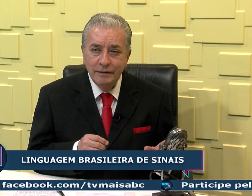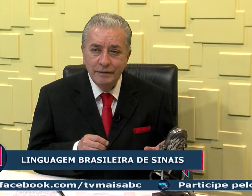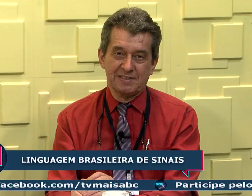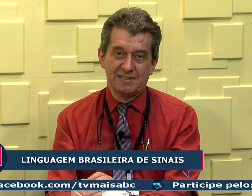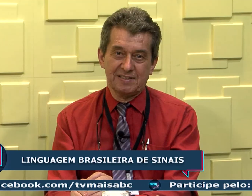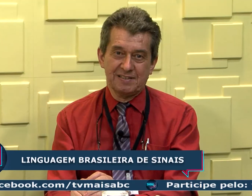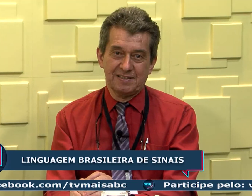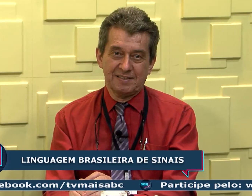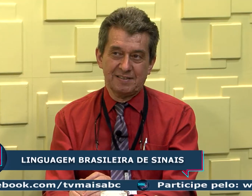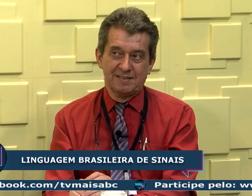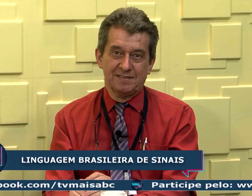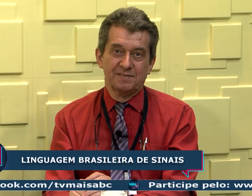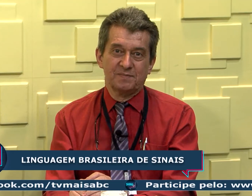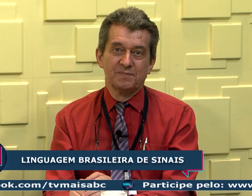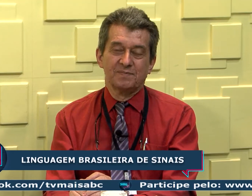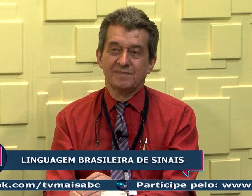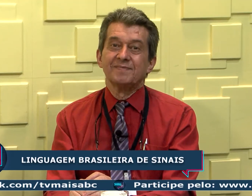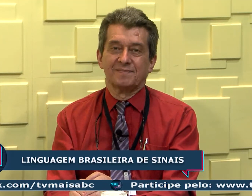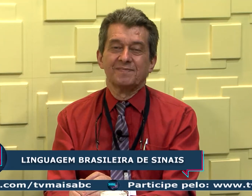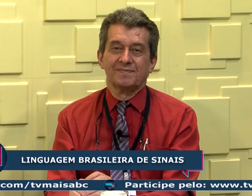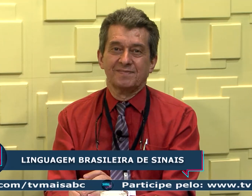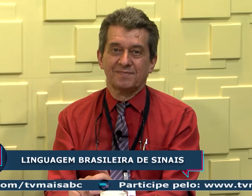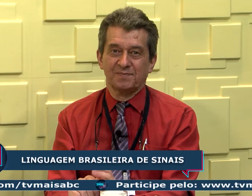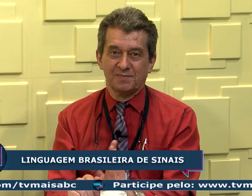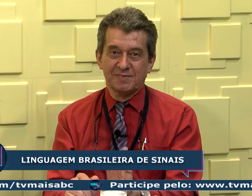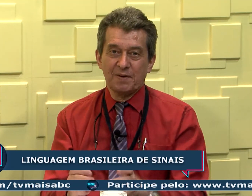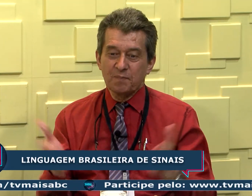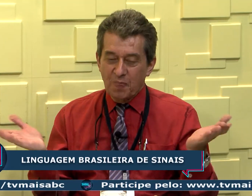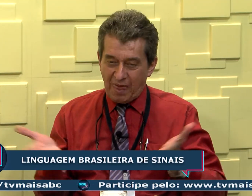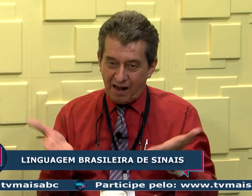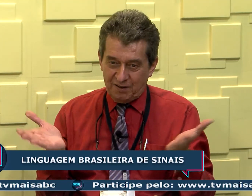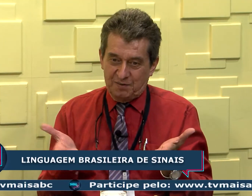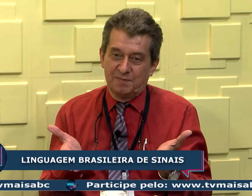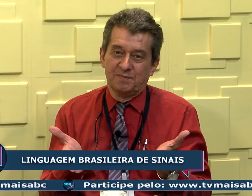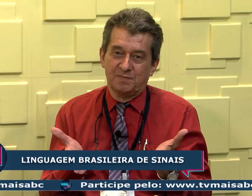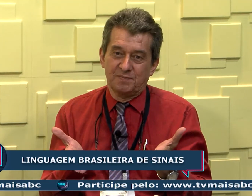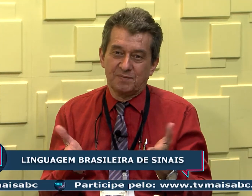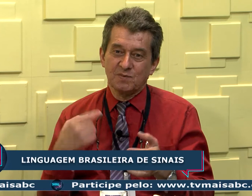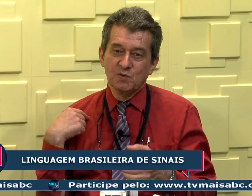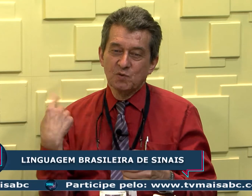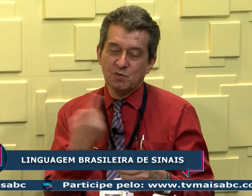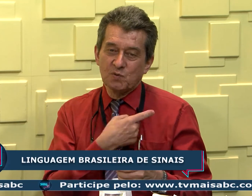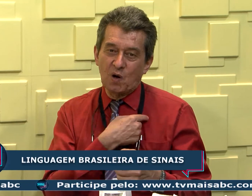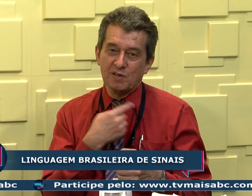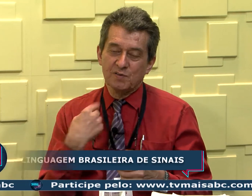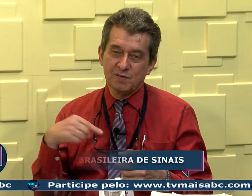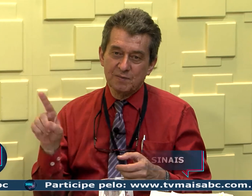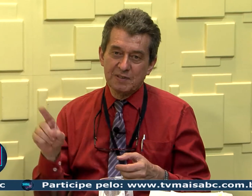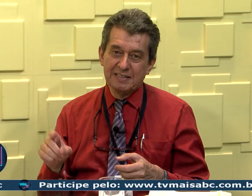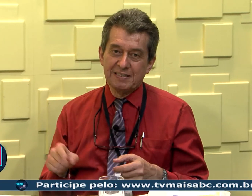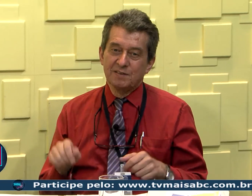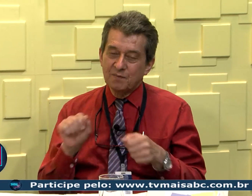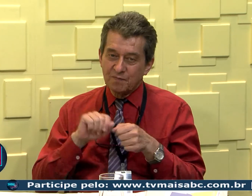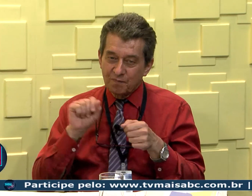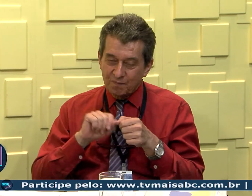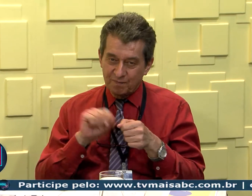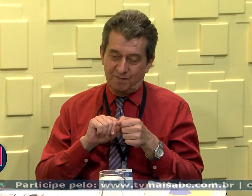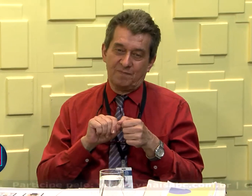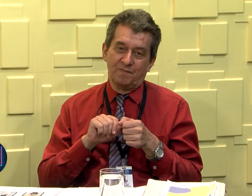isso professor então preste atenção agora nós vamos fazer um pequeno